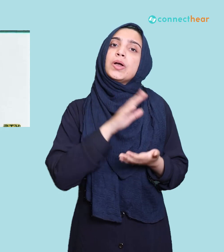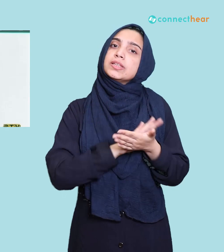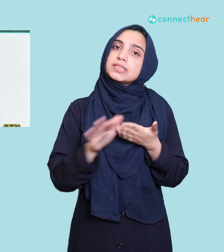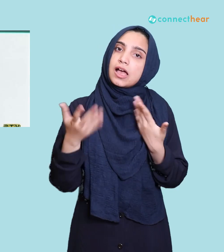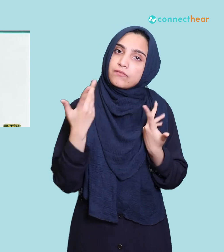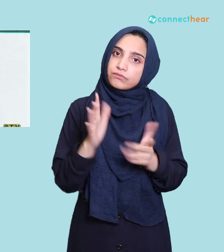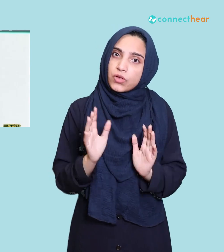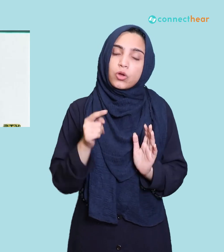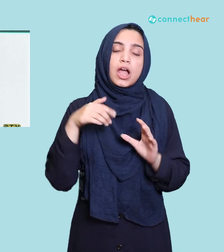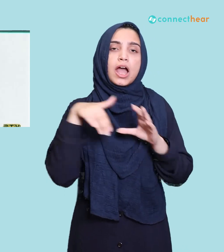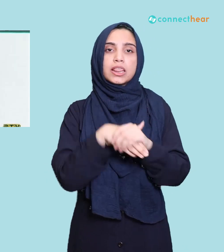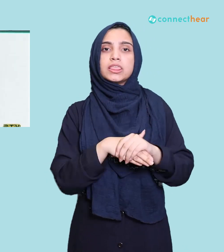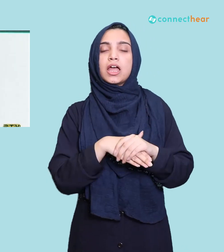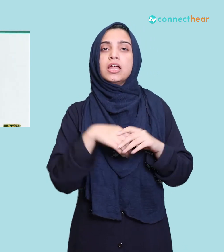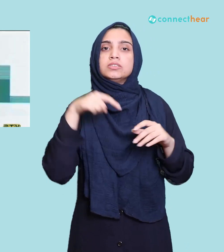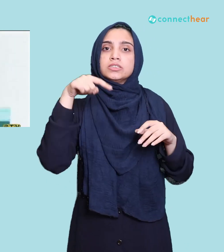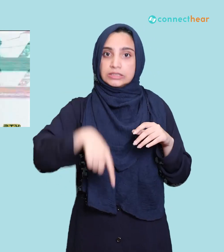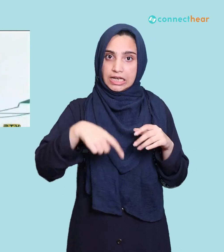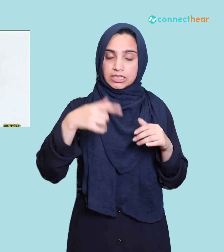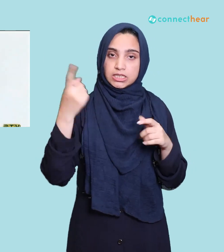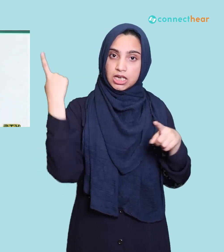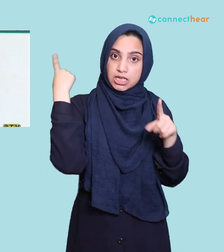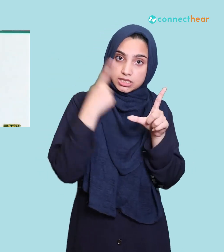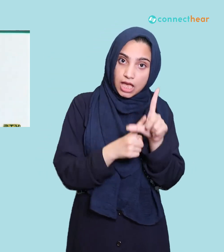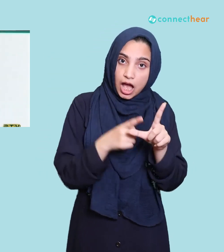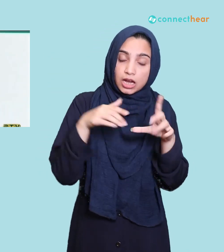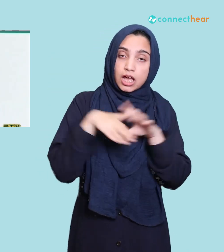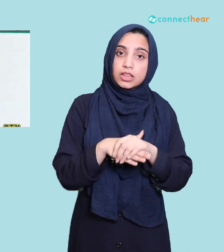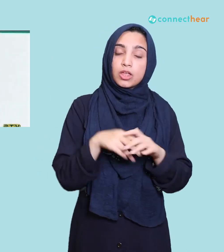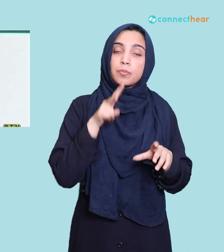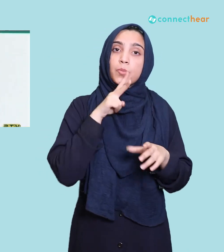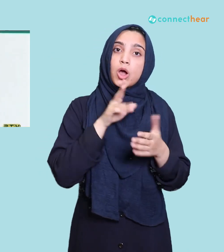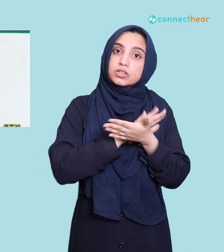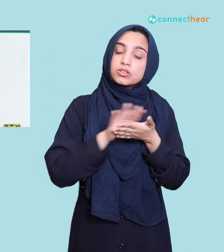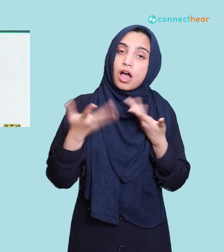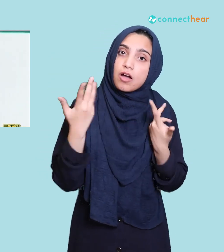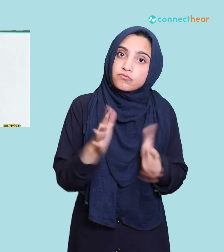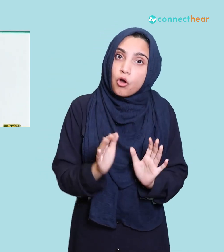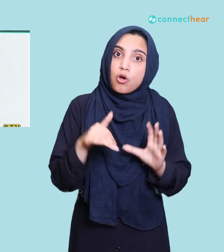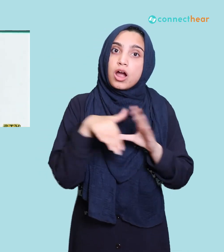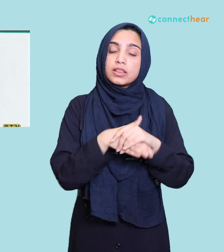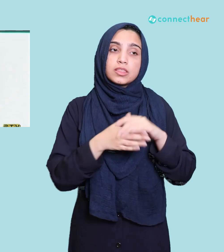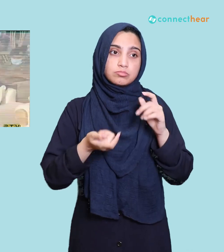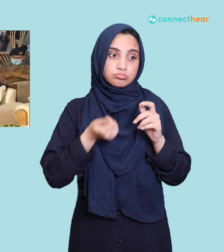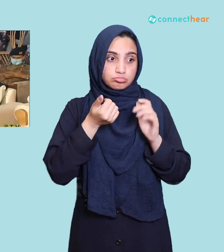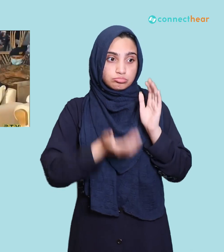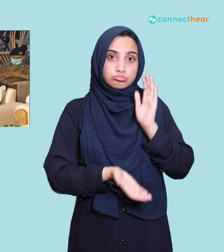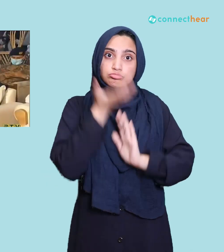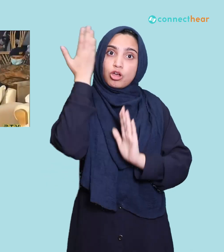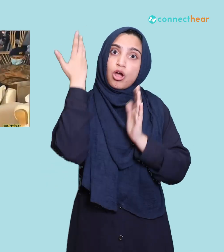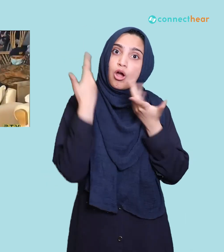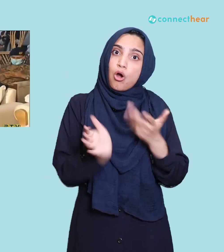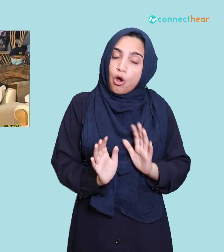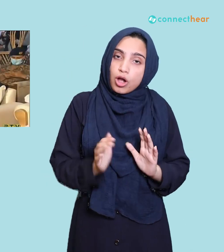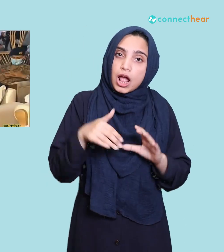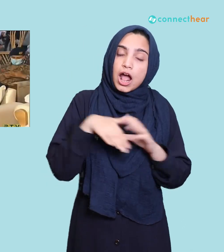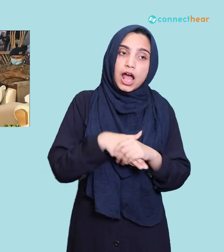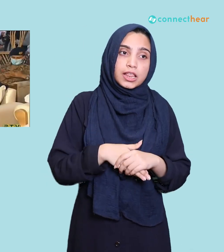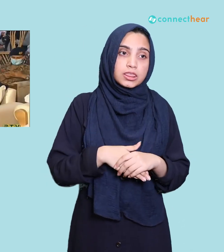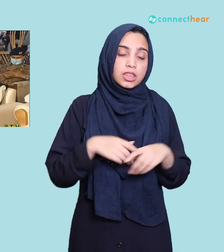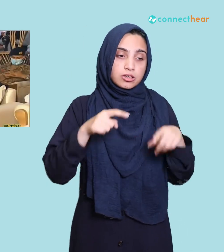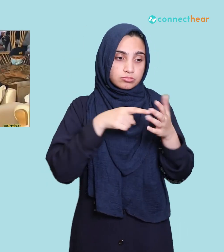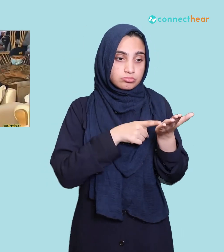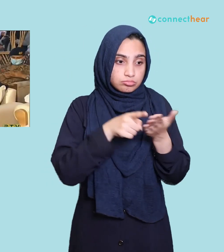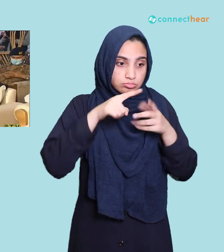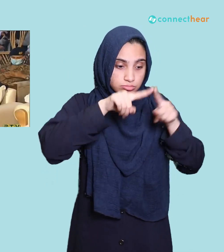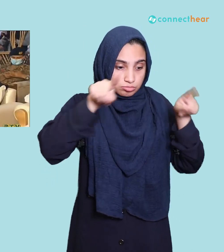کی، مکئی کی، گندم کی، گنے کی ریکارڈ پیداوار ہوئی ہے، تو ریکارڈ پیداوار اور پیسے بھی ریکارڈ